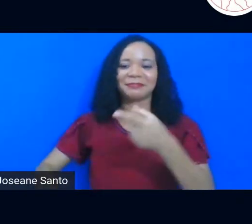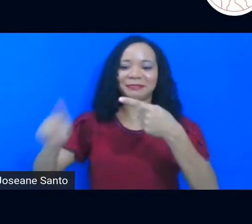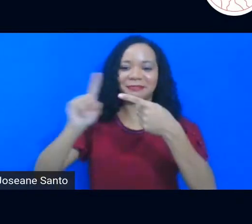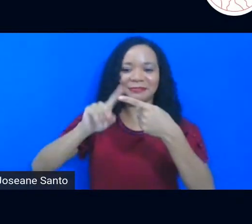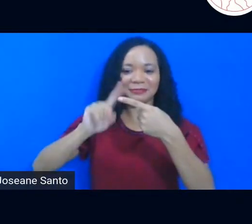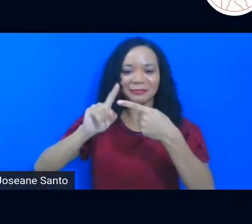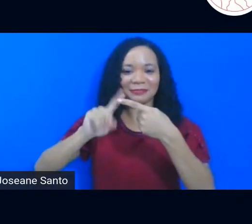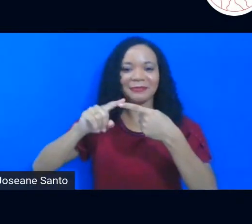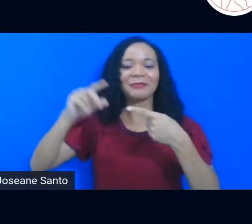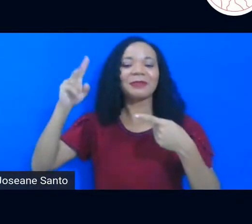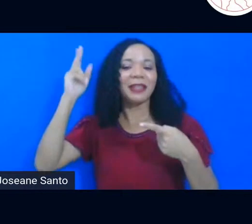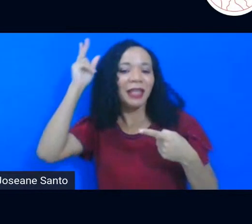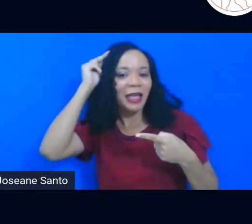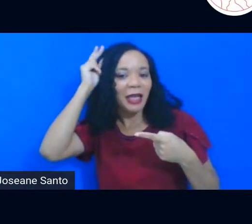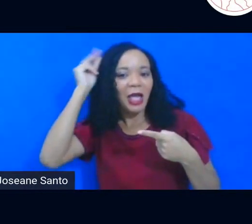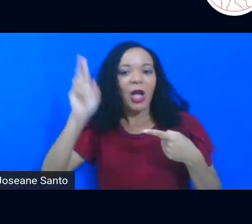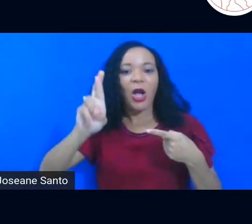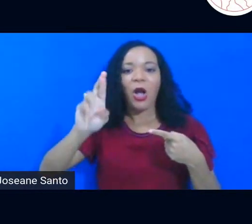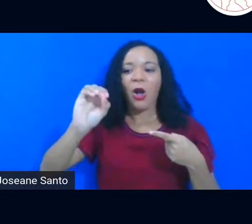pela equipe de